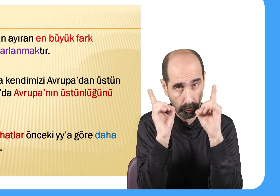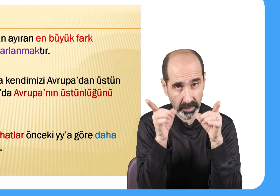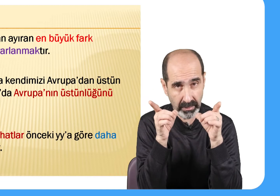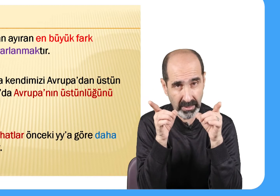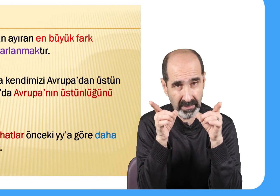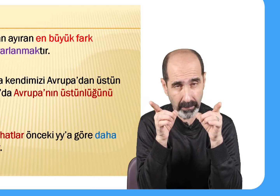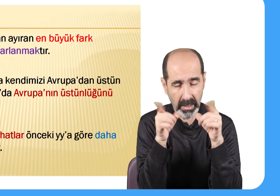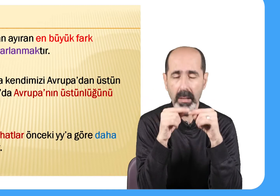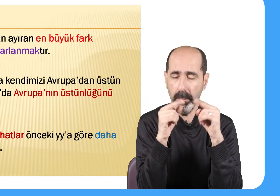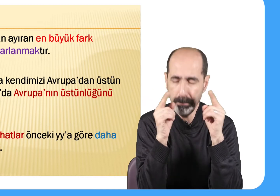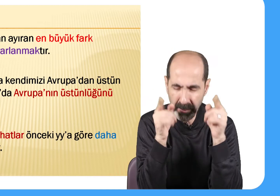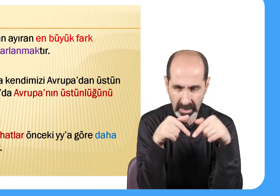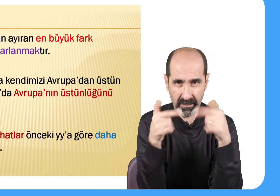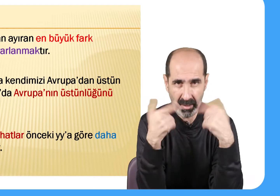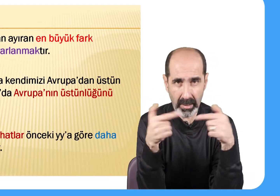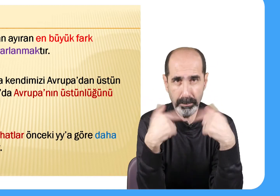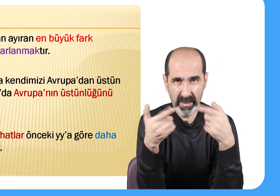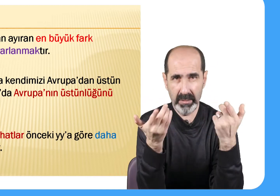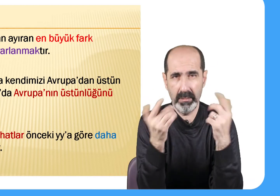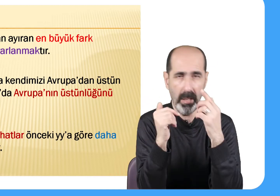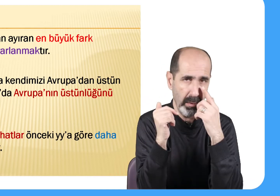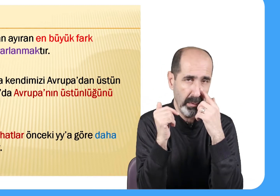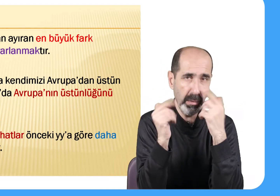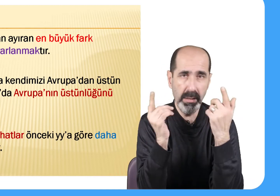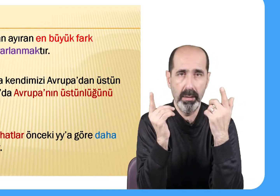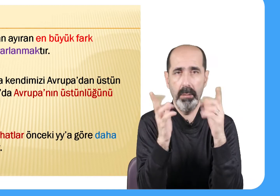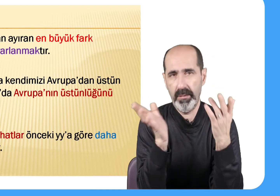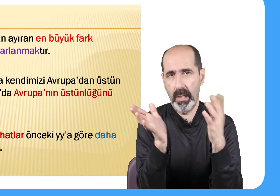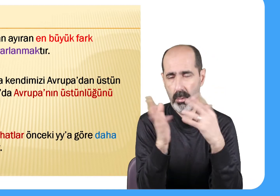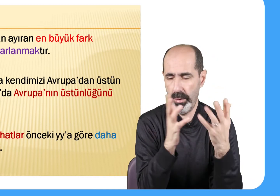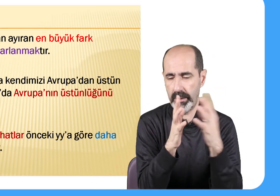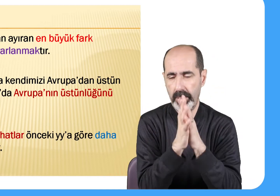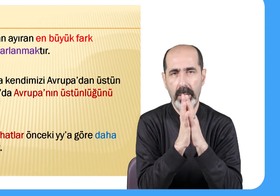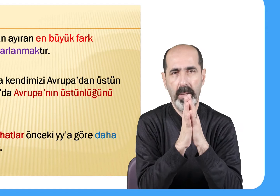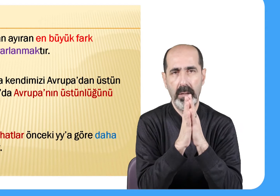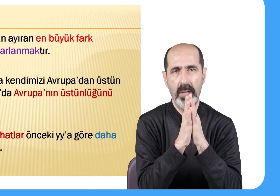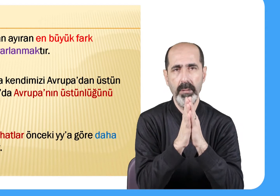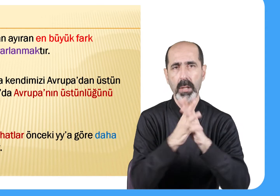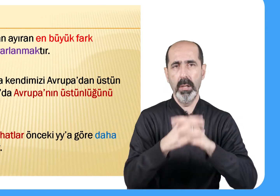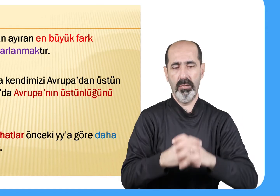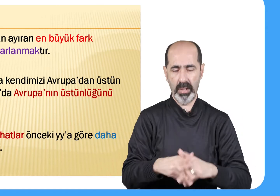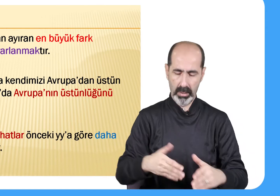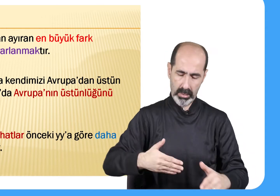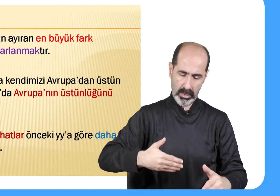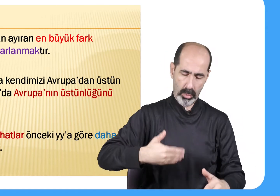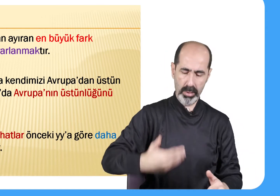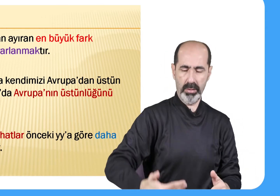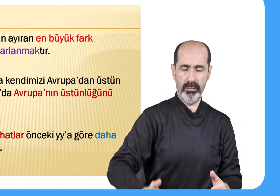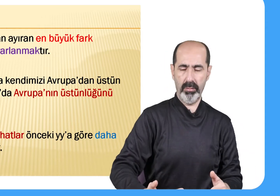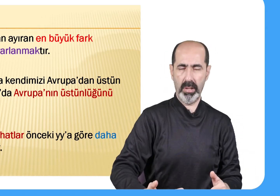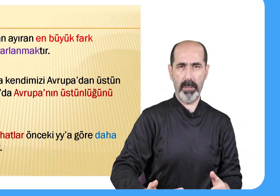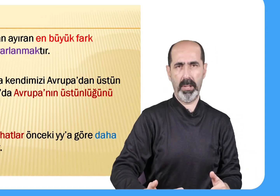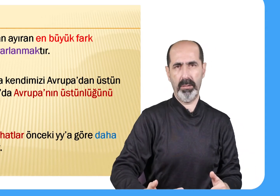O çok fazla değilse bile biraz daha bir tık daha iyi Mesela örnek de vermek lazım işte